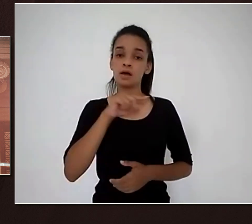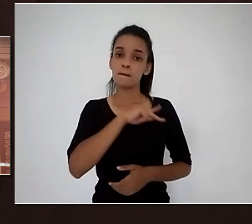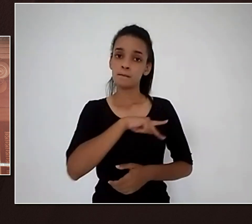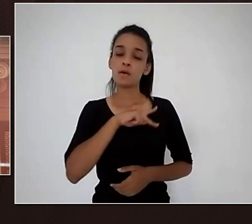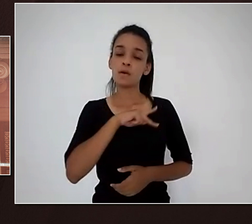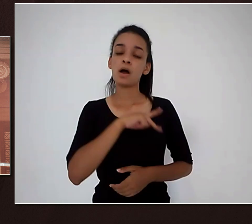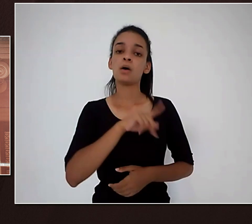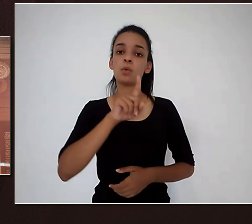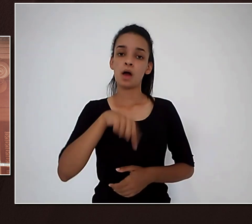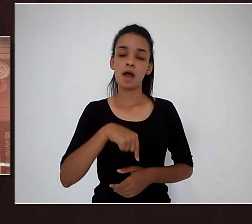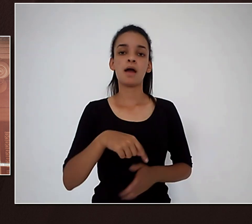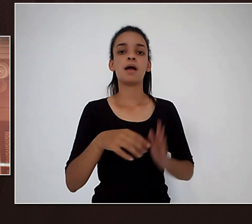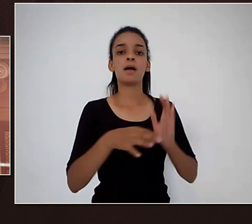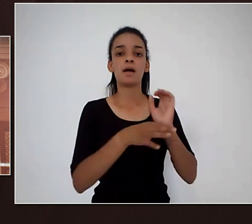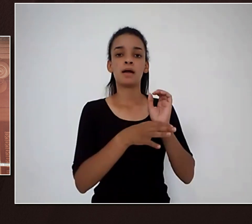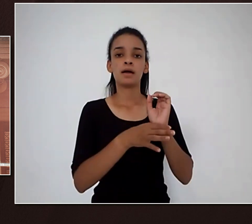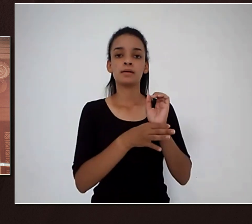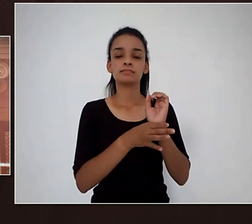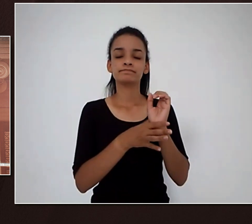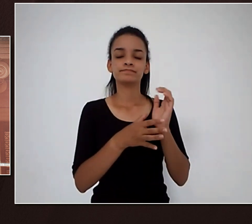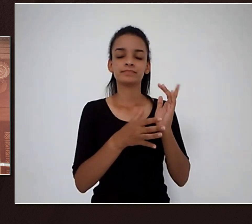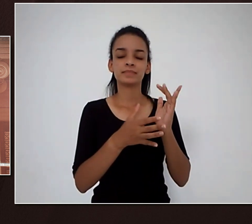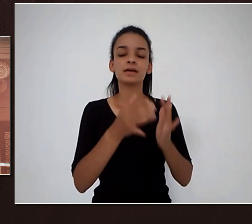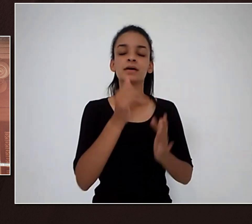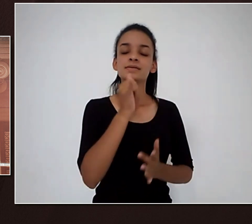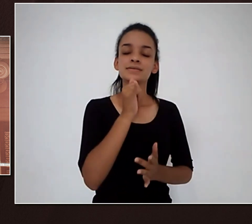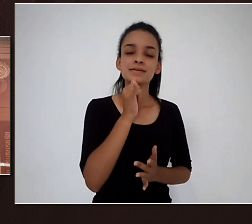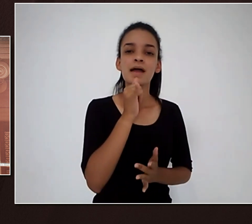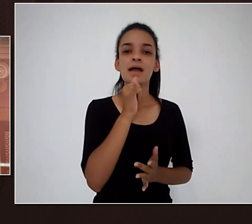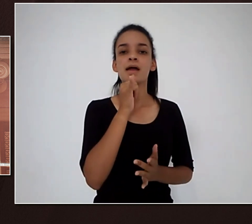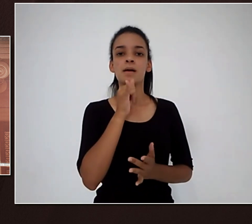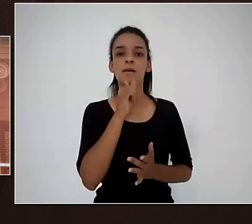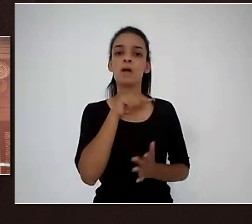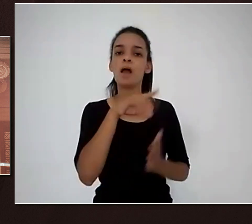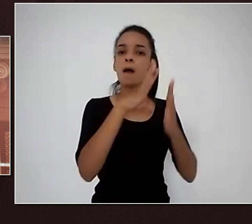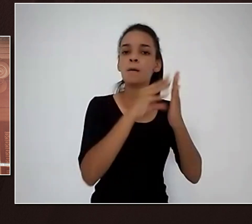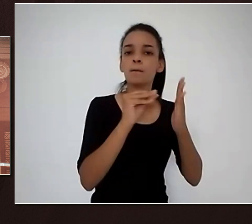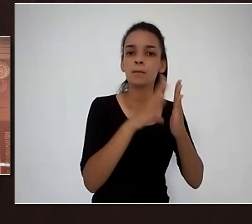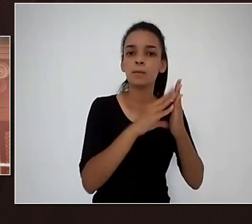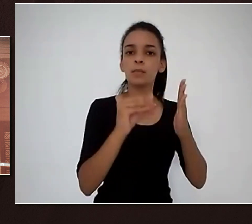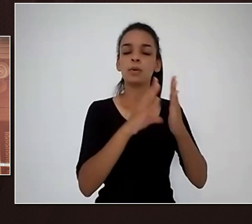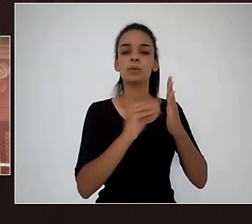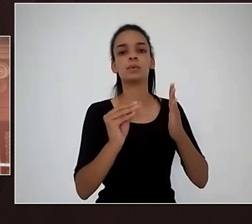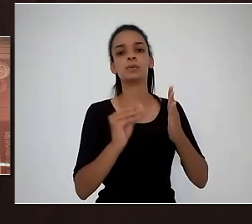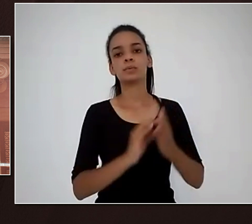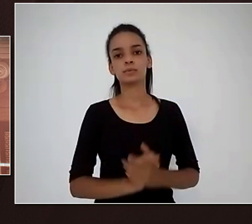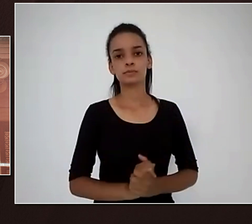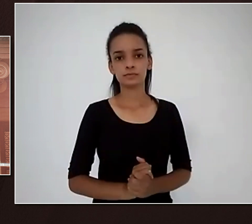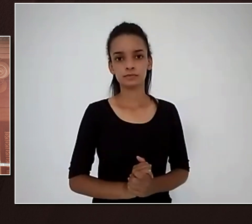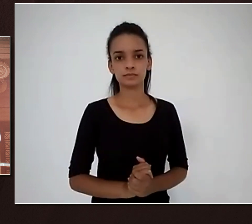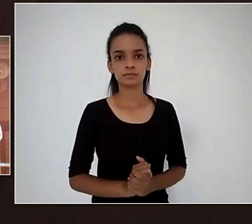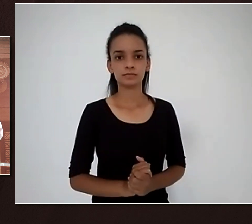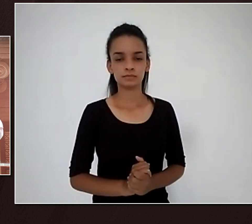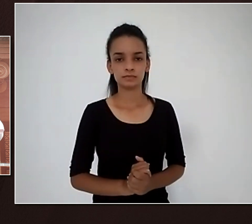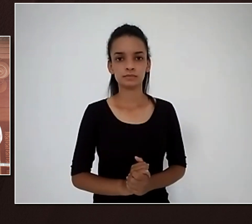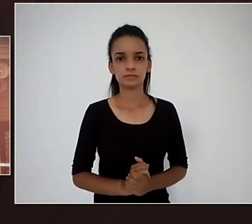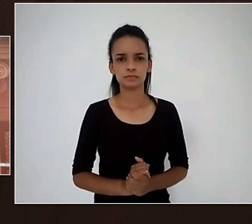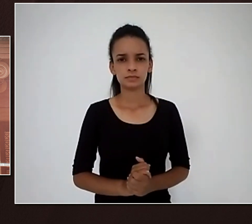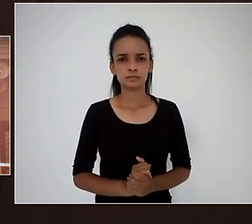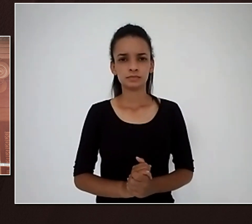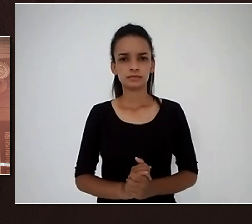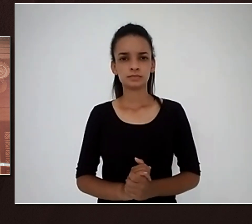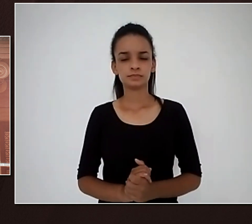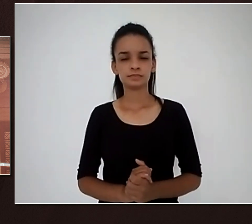para os Efésios. Na sua primeira viagem, os judeus levantaram perseguição contra Paulo e Barnabé em Antioquia